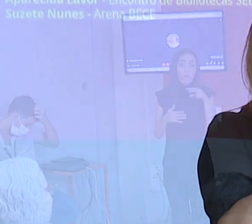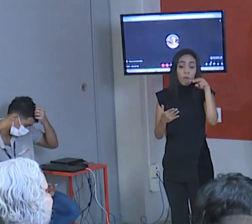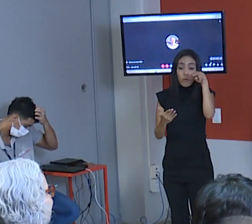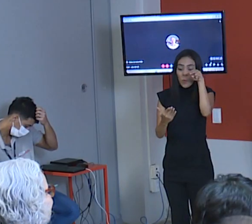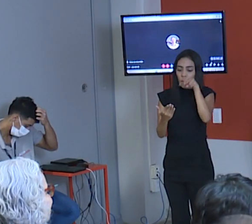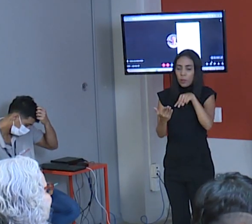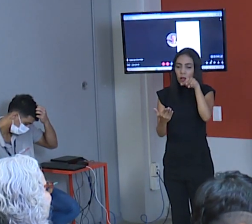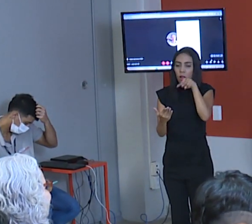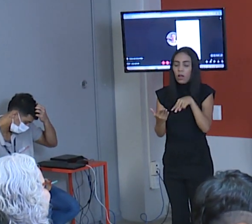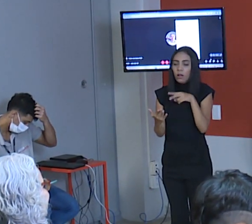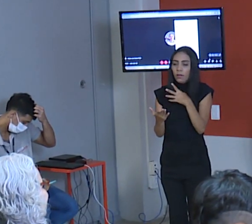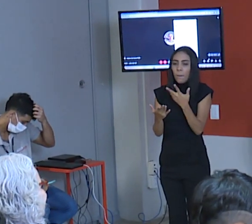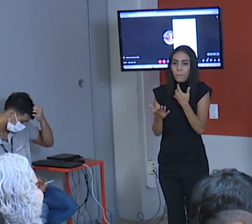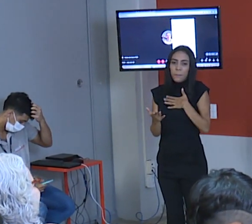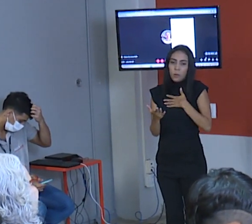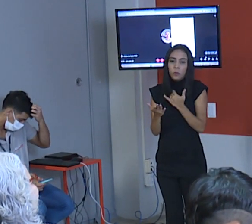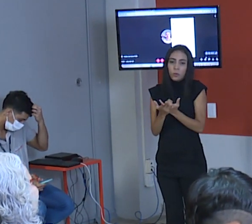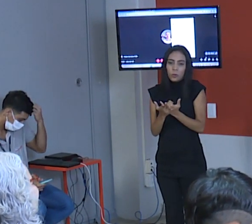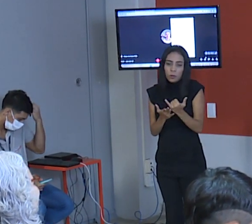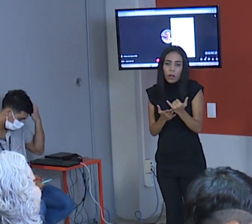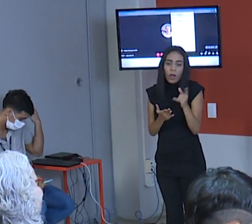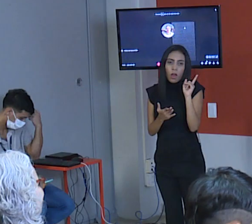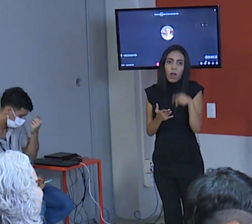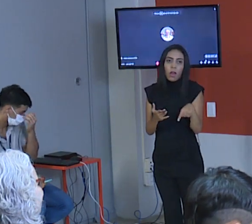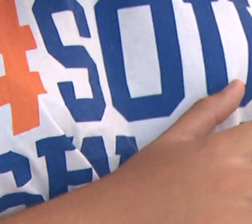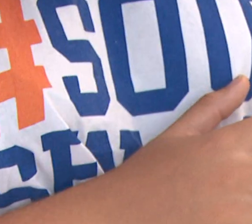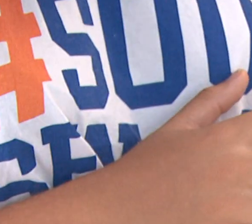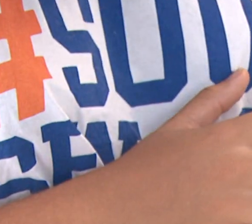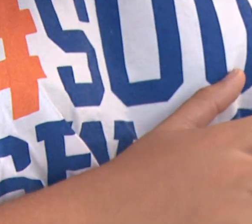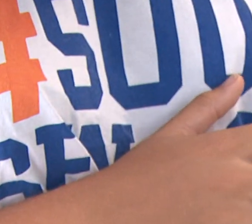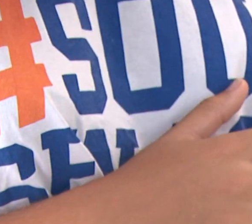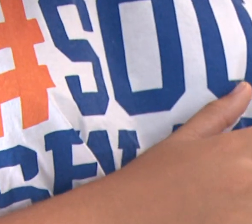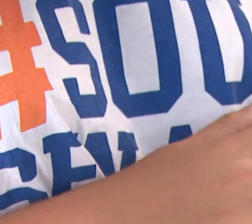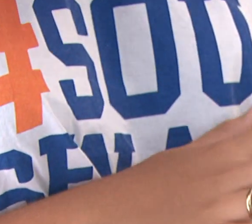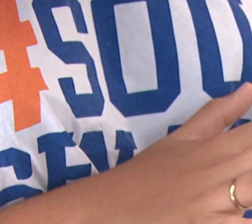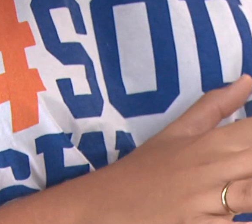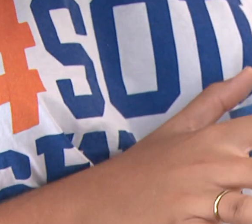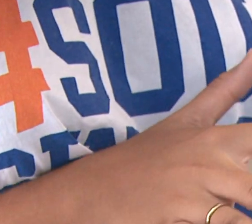CEE a entrada em todo o evento é gratuita